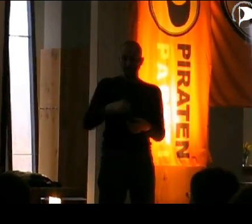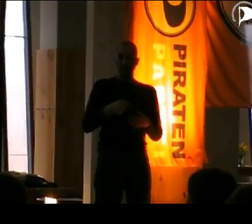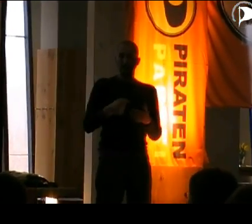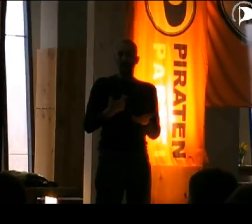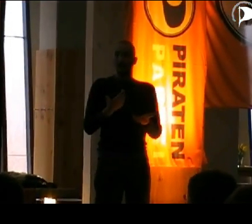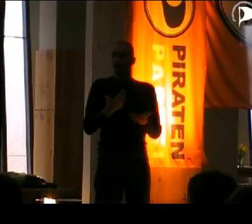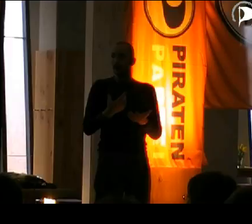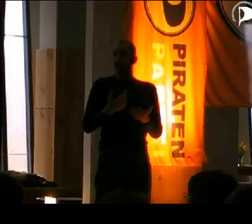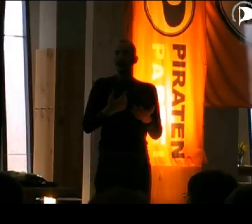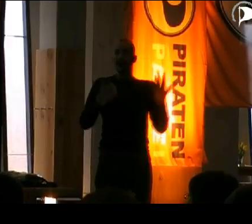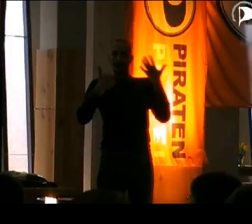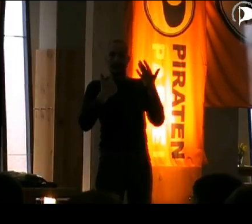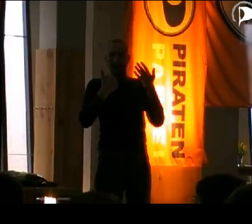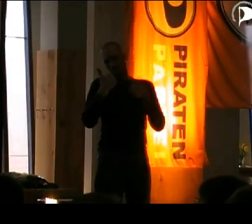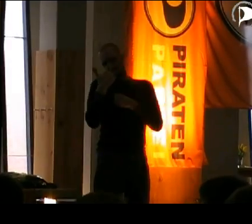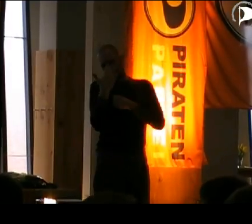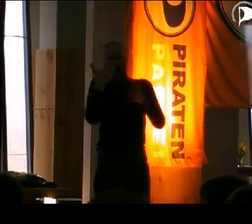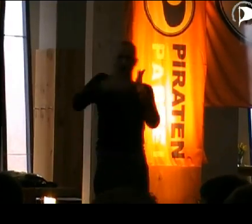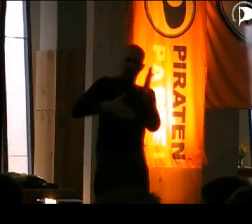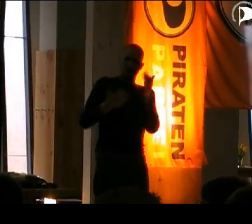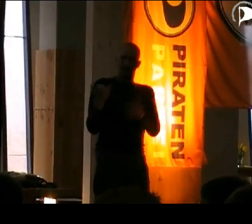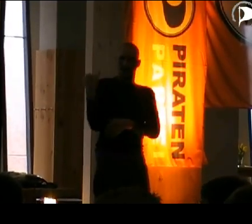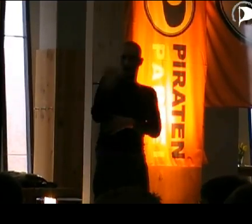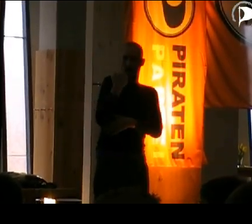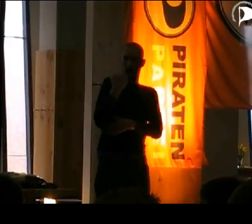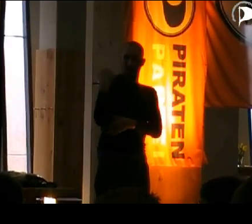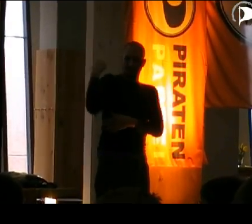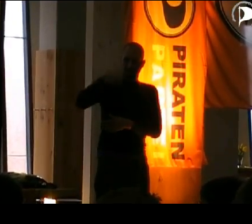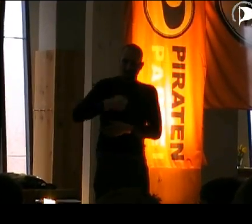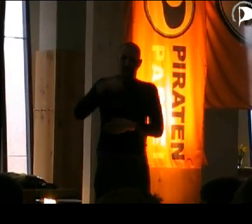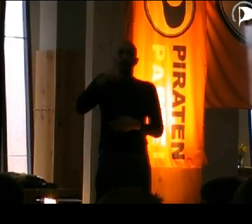naja wenn hat jahre alt als sie